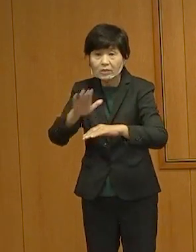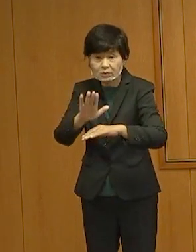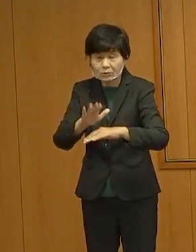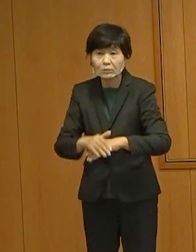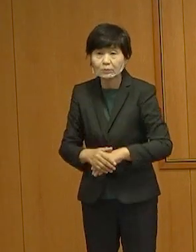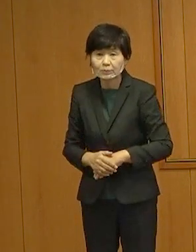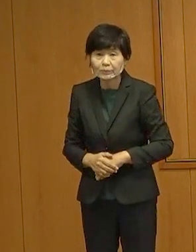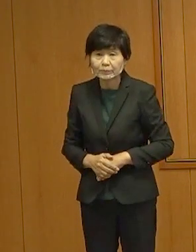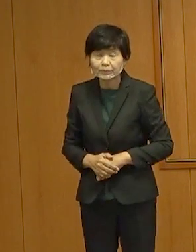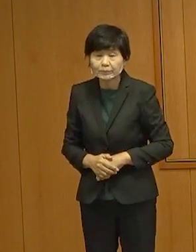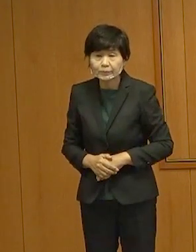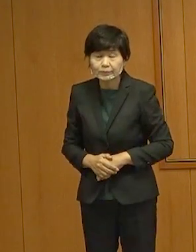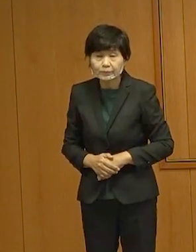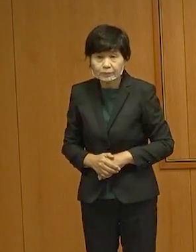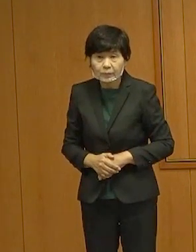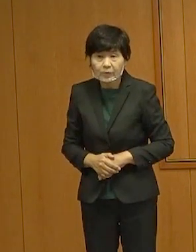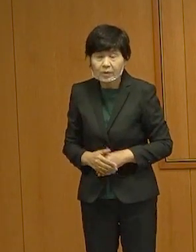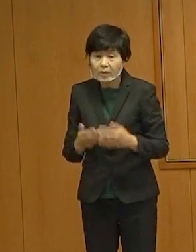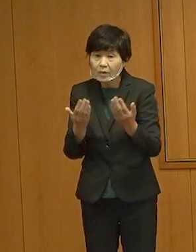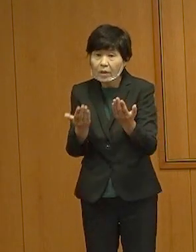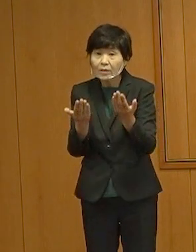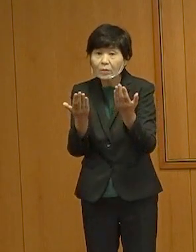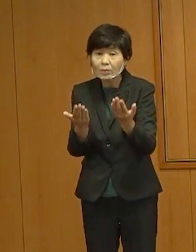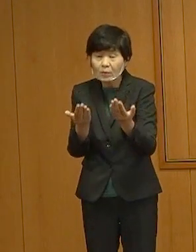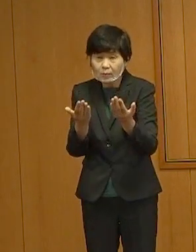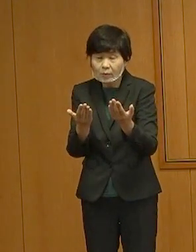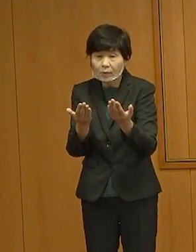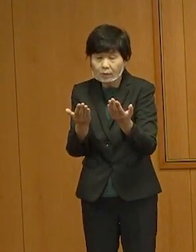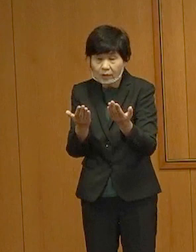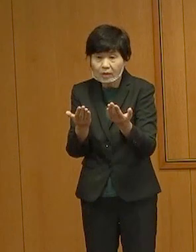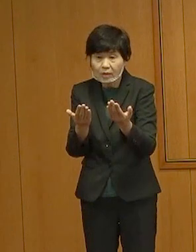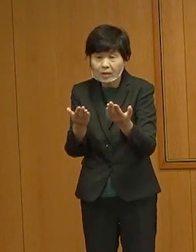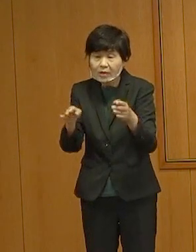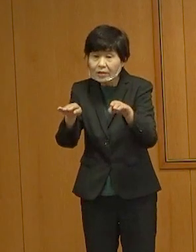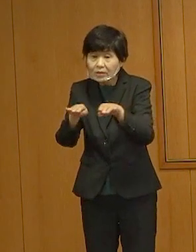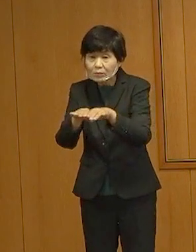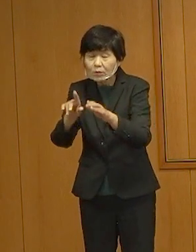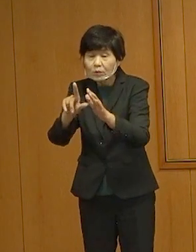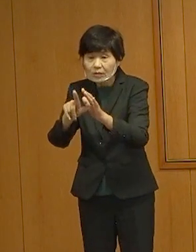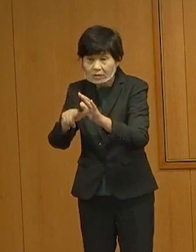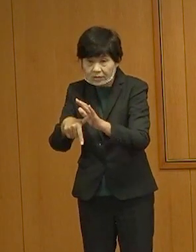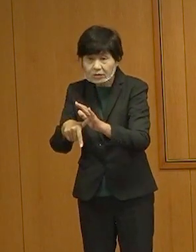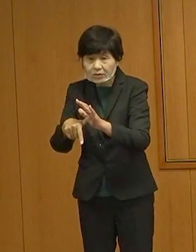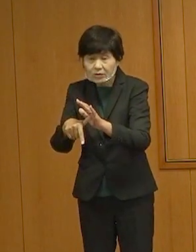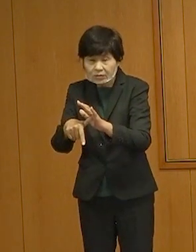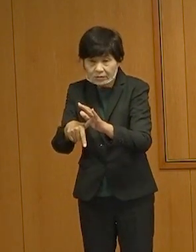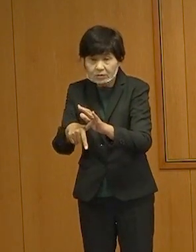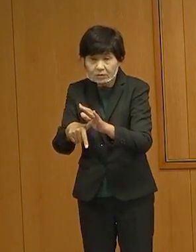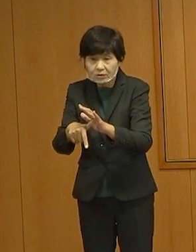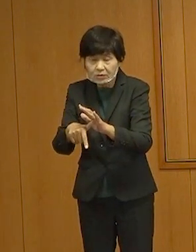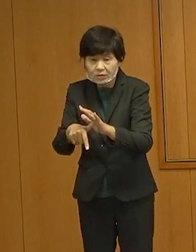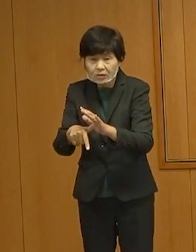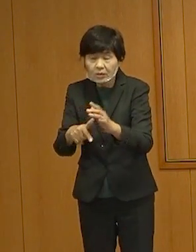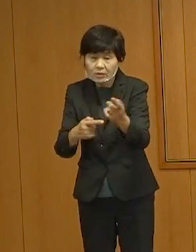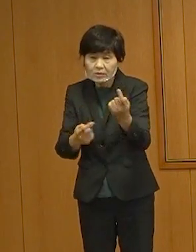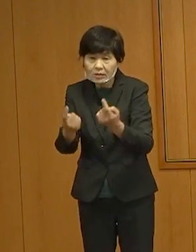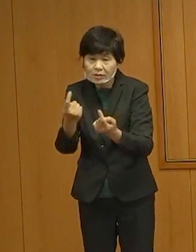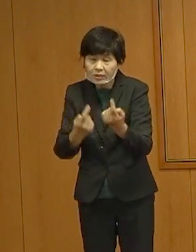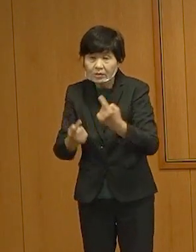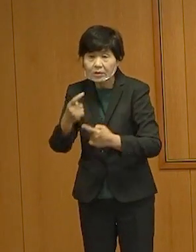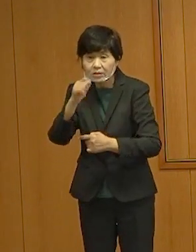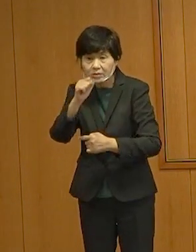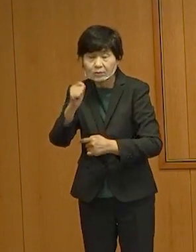ひ学校が休みの時、そういう部分も活用していただければありがたいというふうに思います